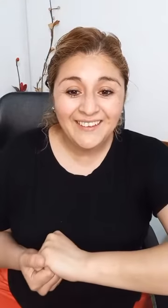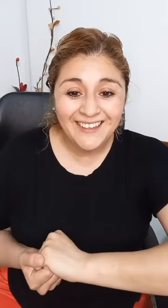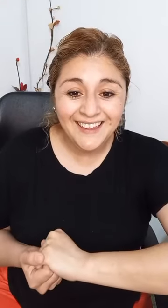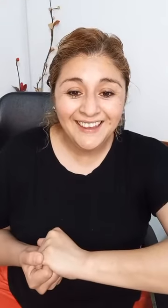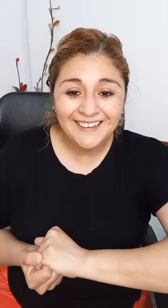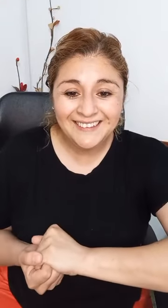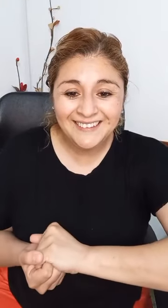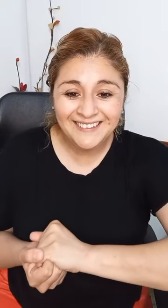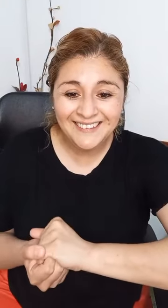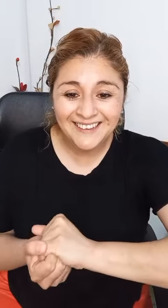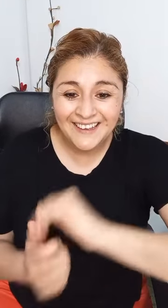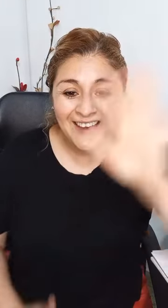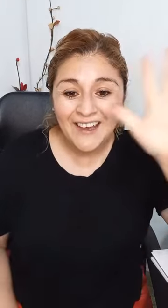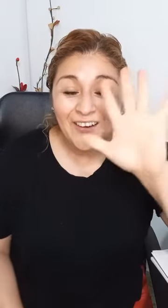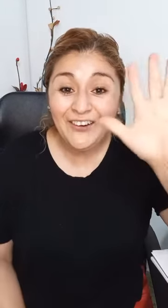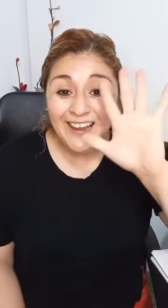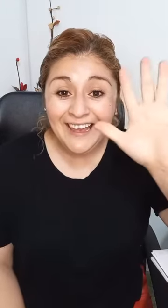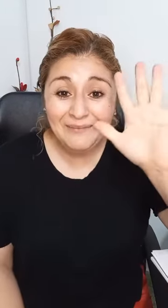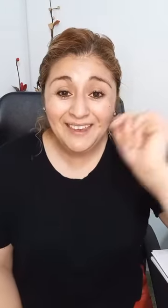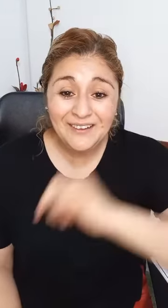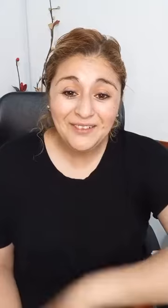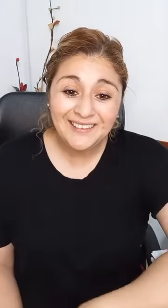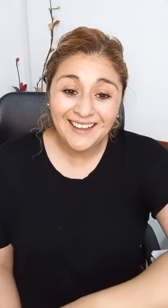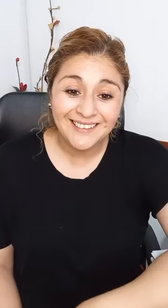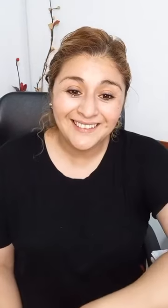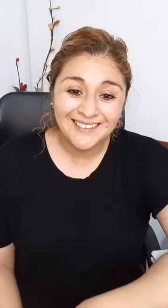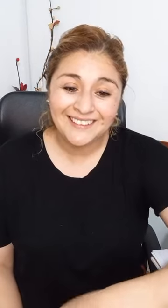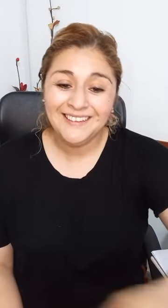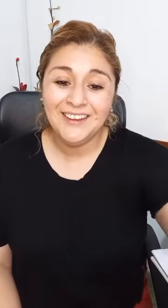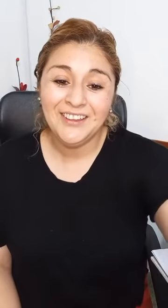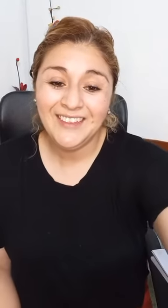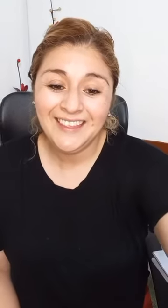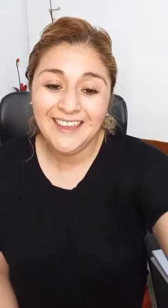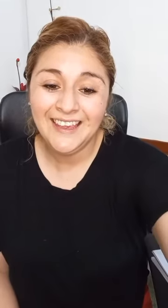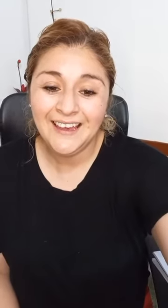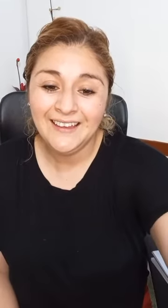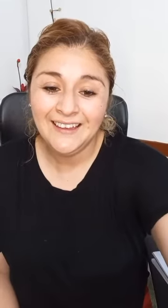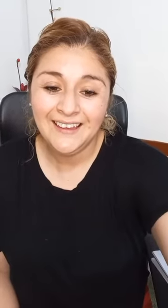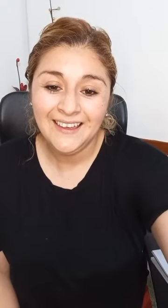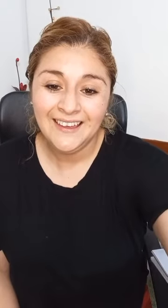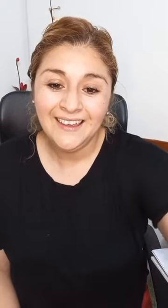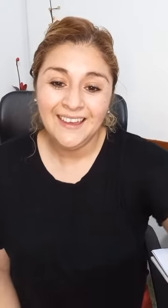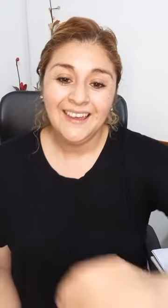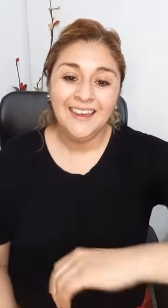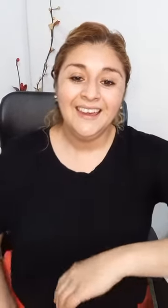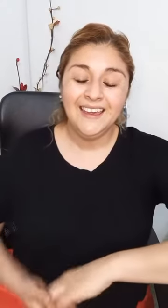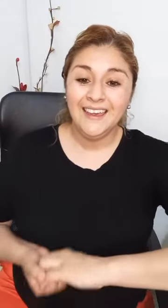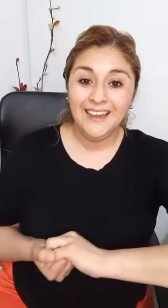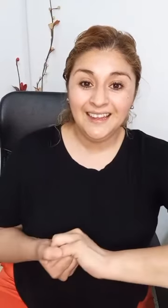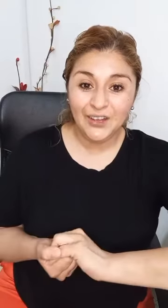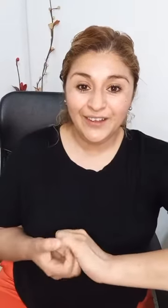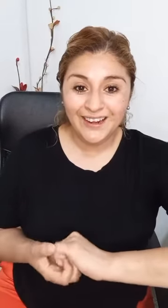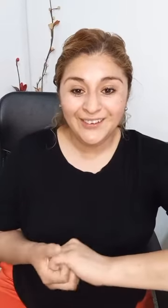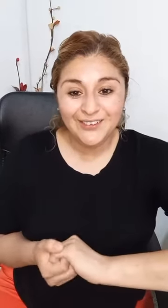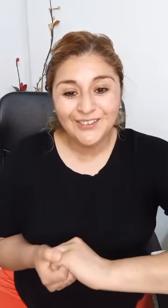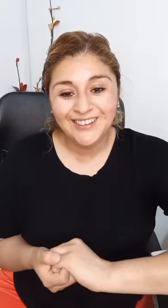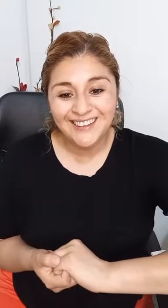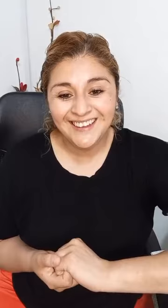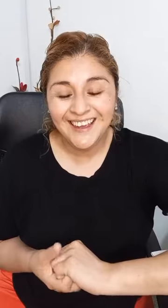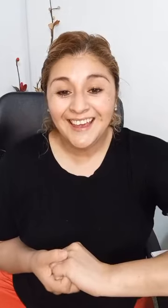Hola, Betty. Hola, Jenny. ¿Cómo estás? Señor, te bendiga. Qué lindo